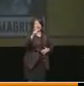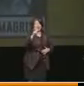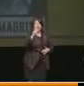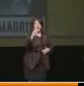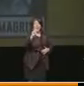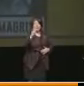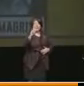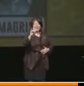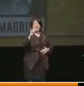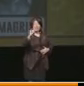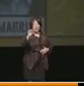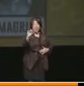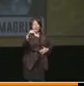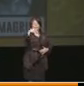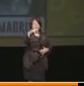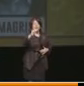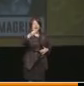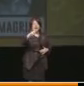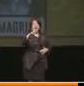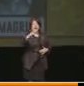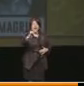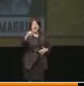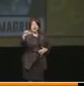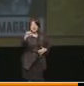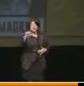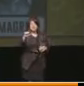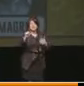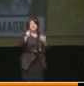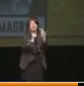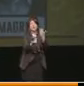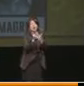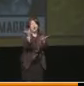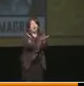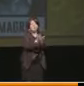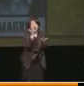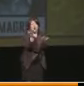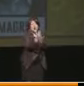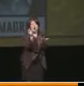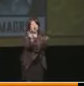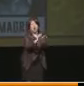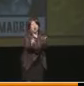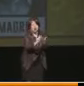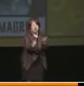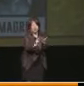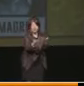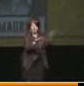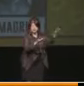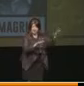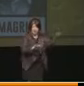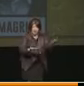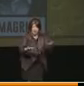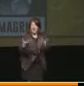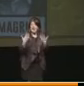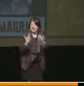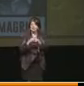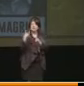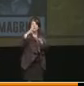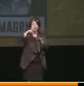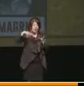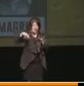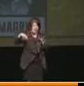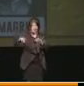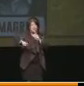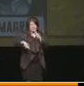di cui è anche in uscita un nuovo libro quale posto migliore del Salone per venire a condividere tutto questo con i suoi lettori e poi una